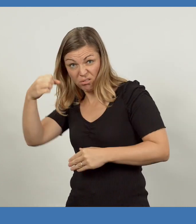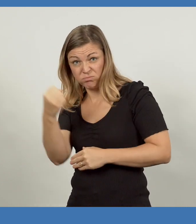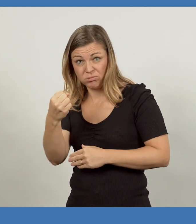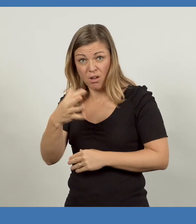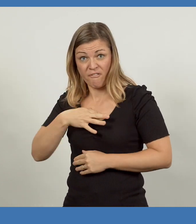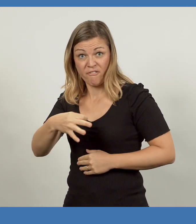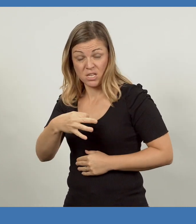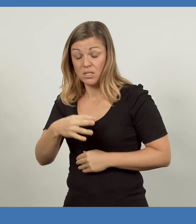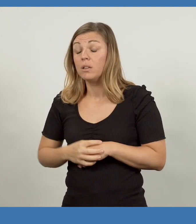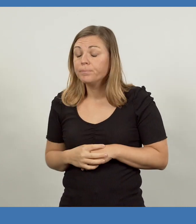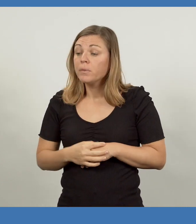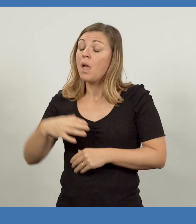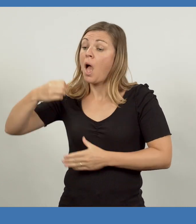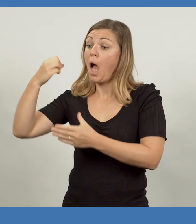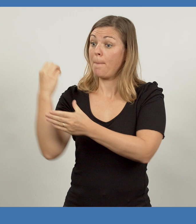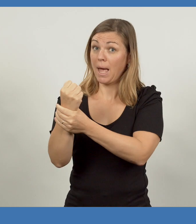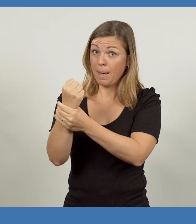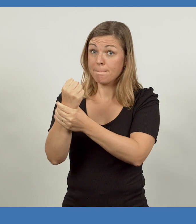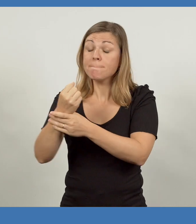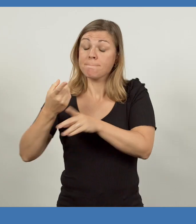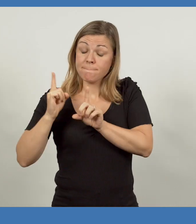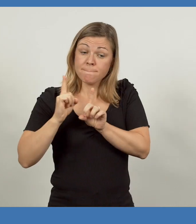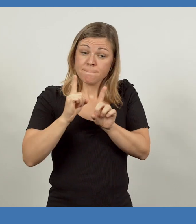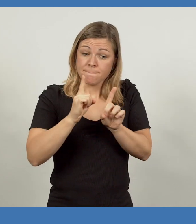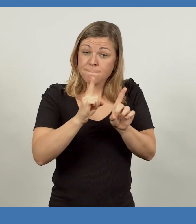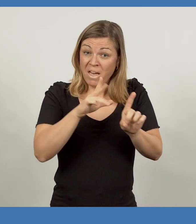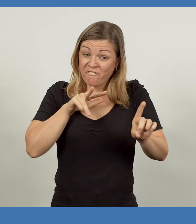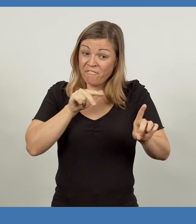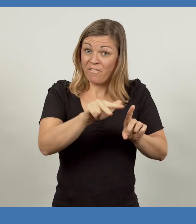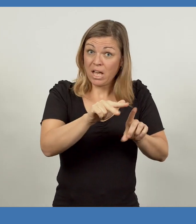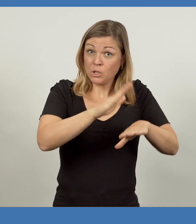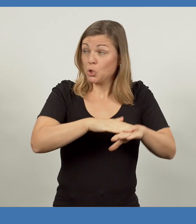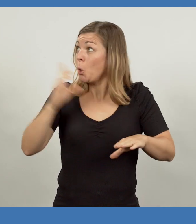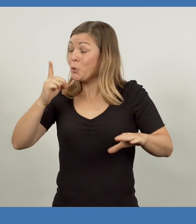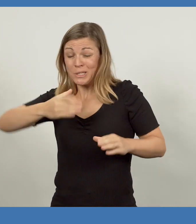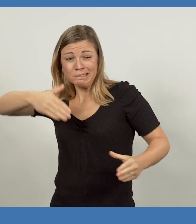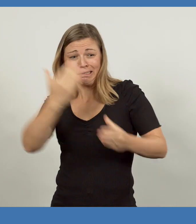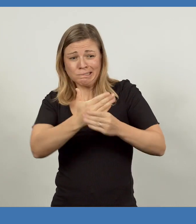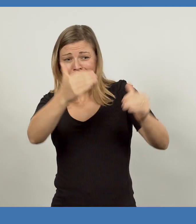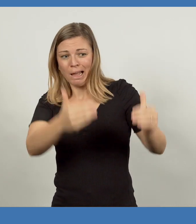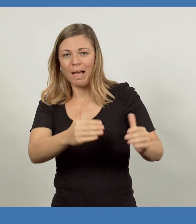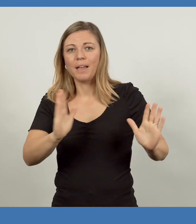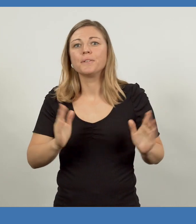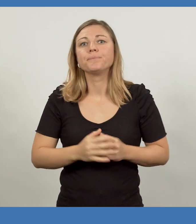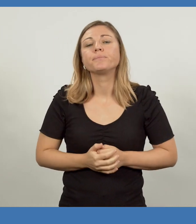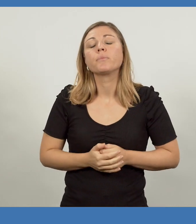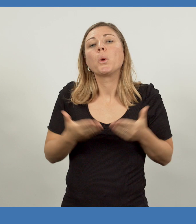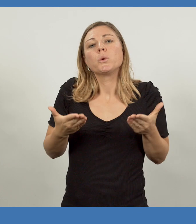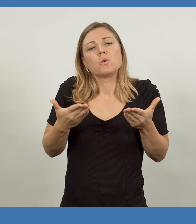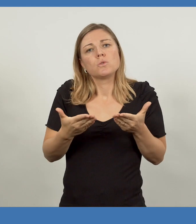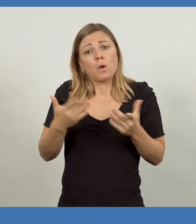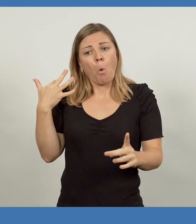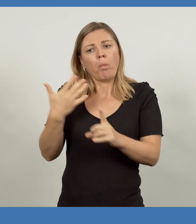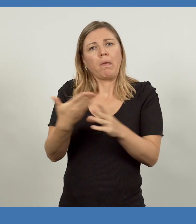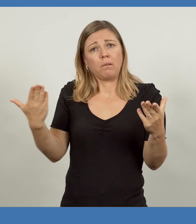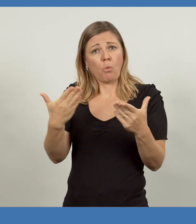être prêt à le faire, avant que Dieu ne lui dise finalement de ne plus le faire. Aujourd'hui, nous sommes dans un contexte postmoderne